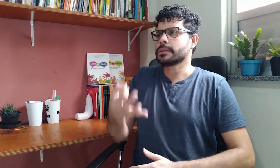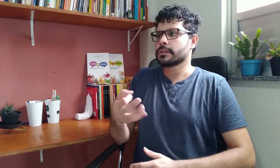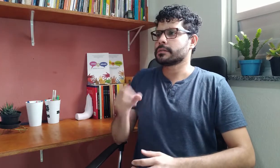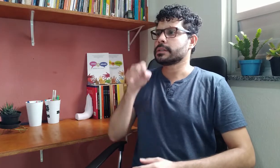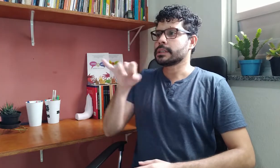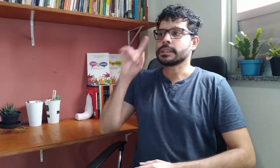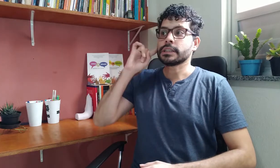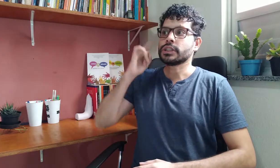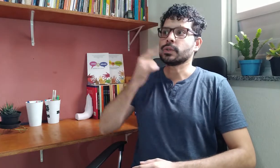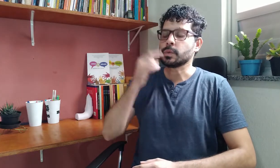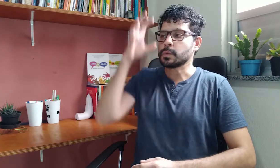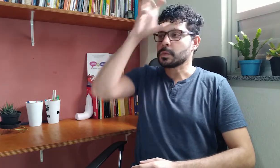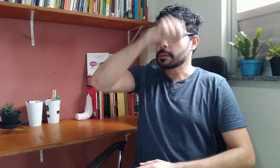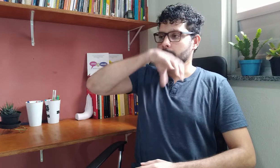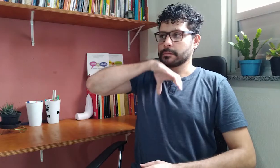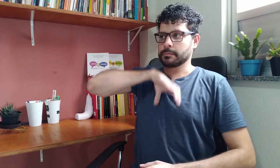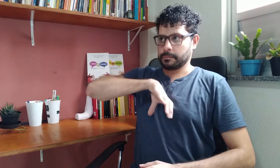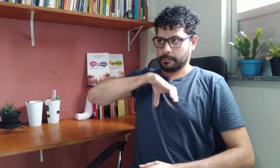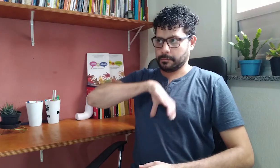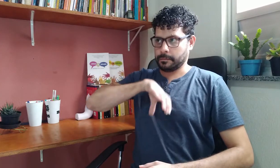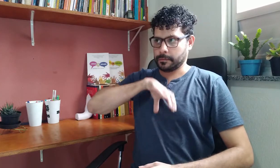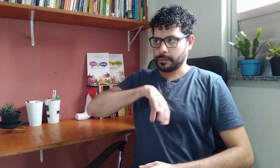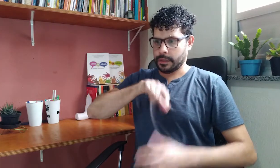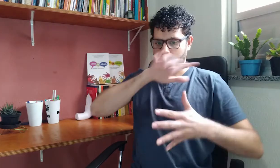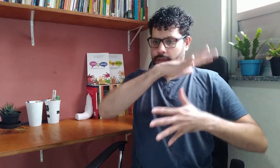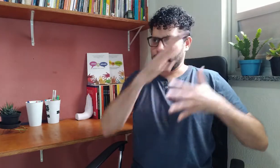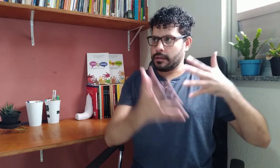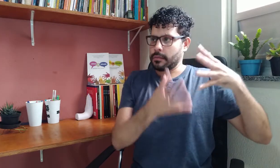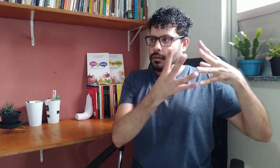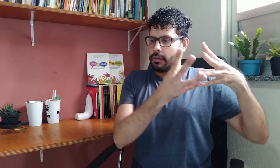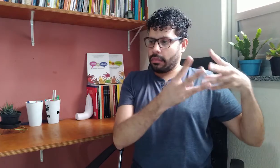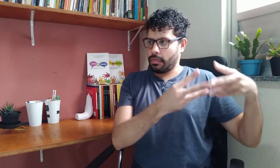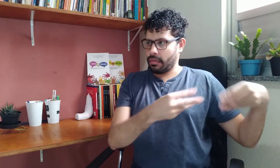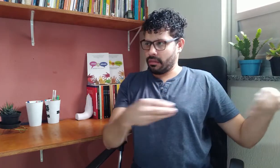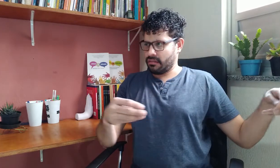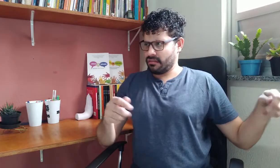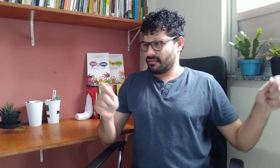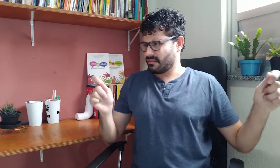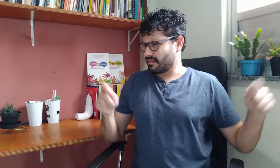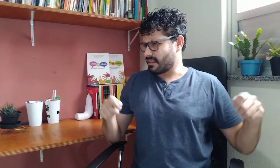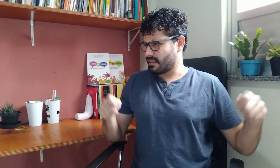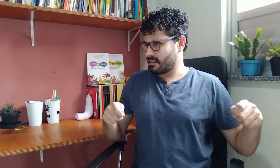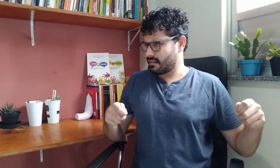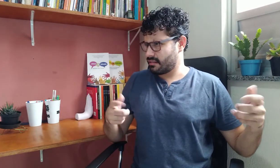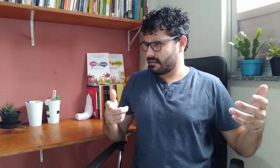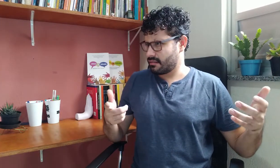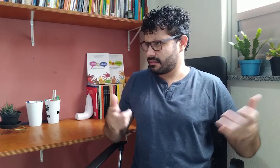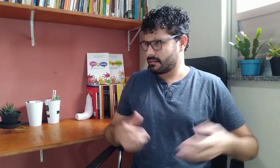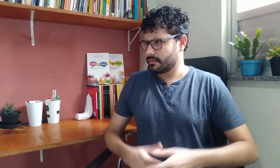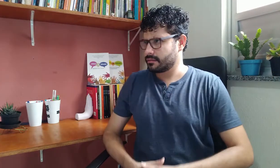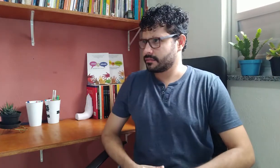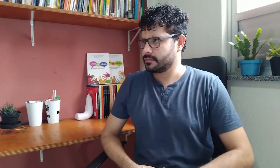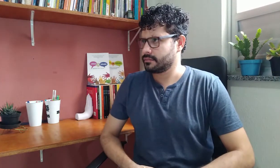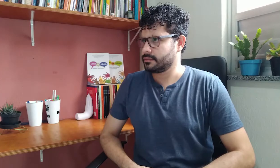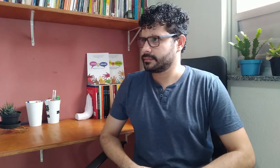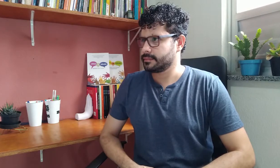Na sua opinião, se o surdo aprender a língua portuguesa, isso faz com que a Libras desapareça?